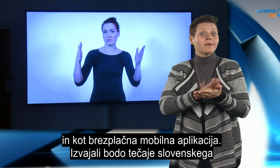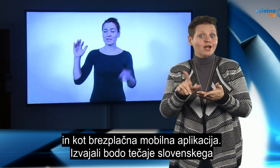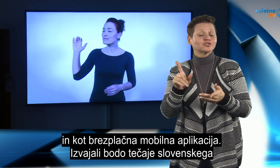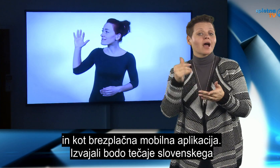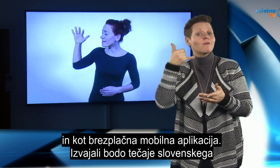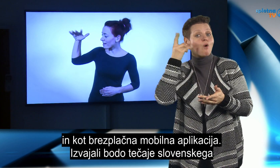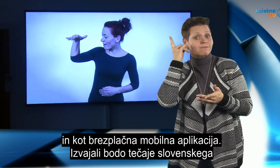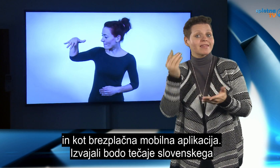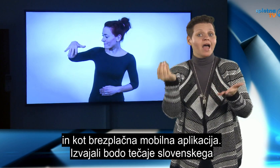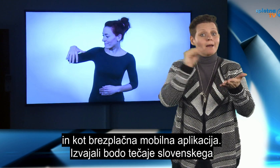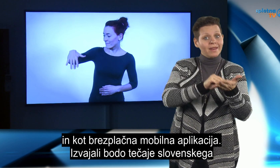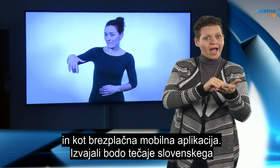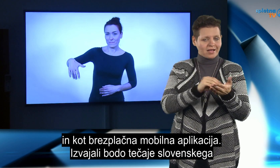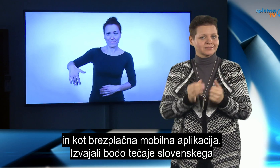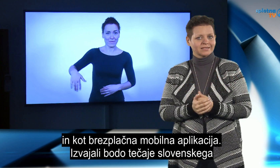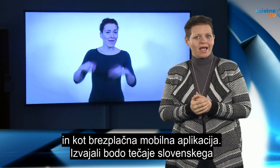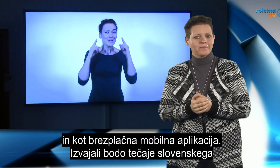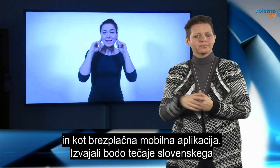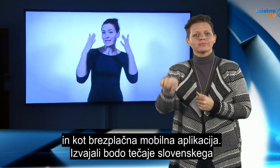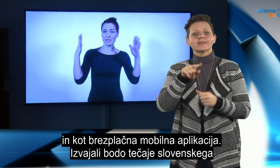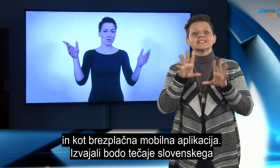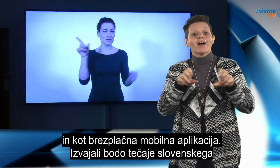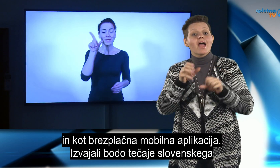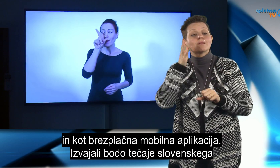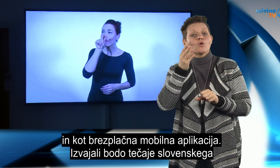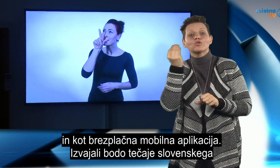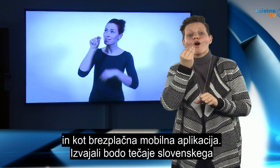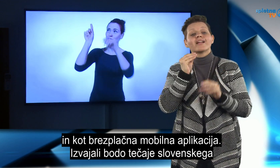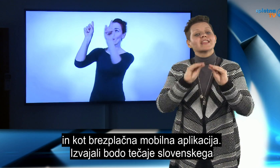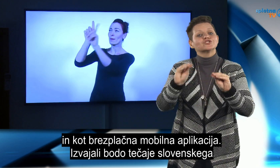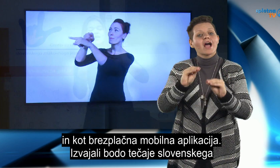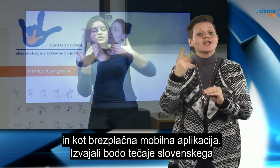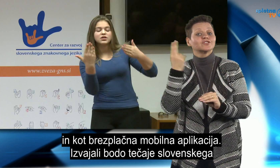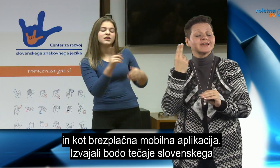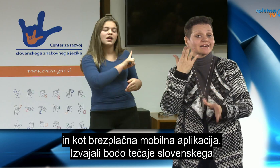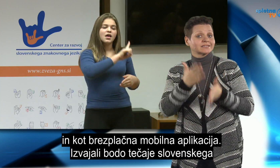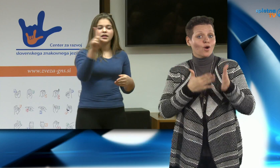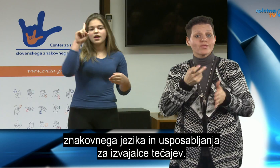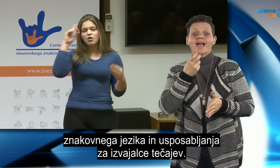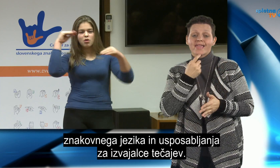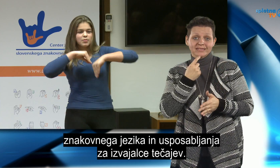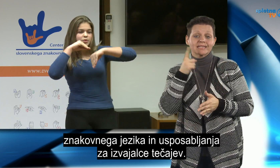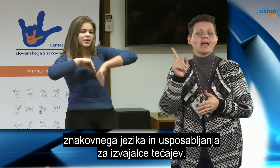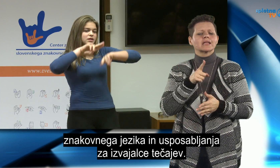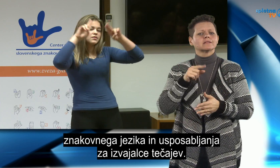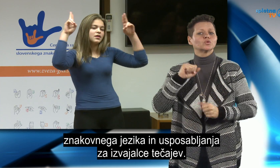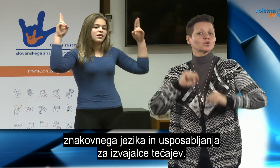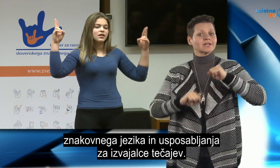www.zveza-gns.si in kot brezplačna mobilna aplikacija. Izvajali bodo tečaje slovenskega znakovnega jezika in